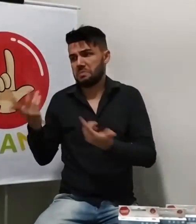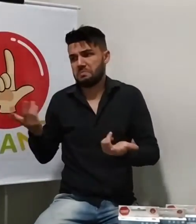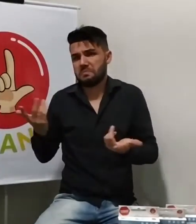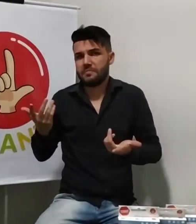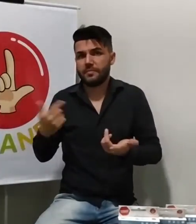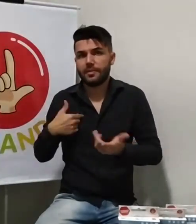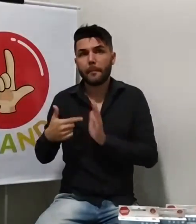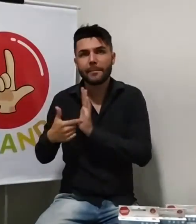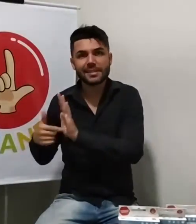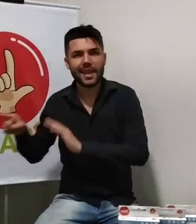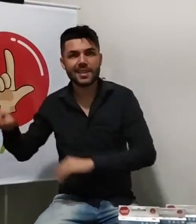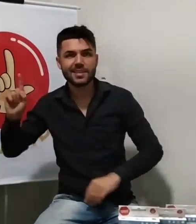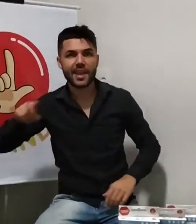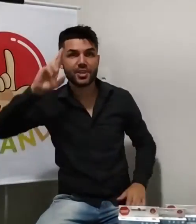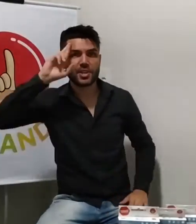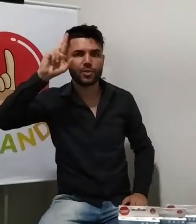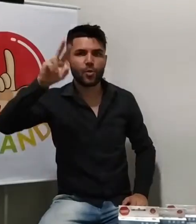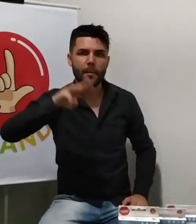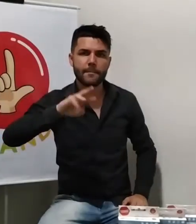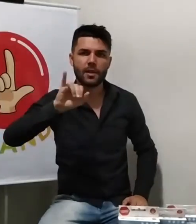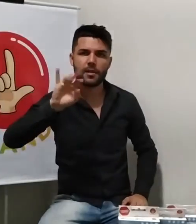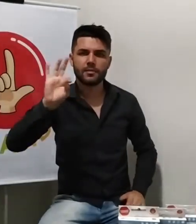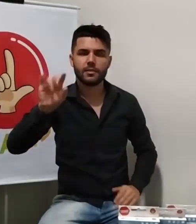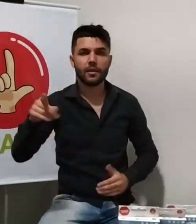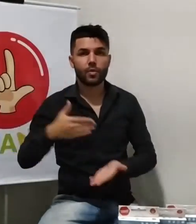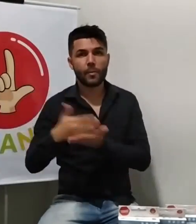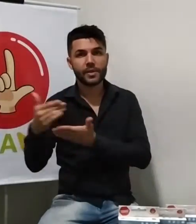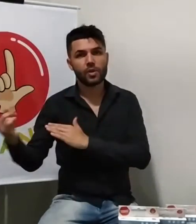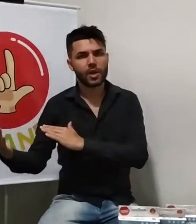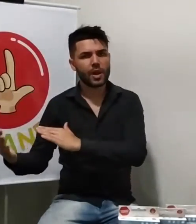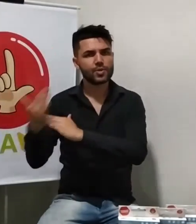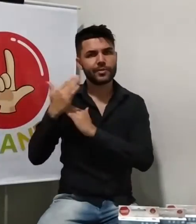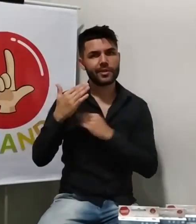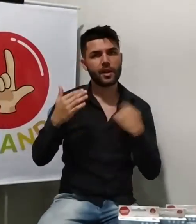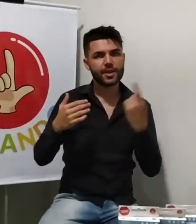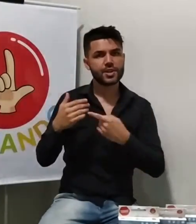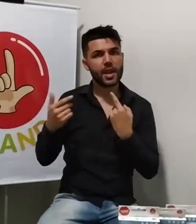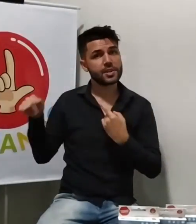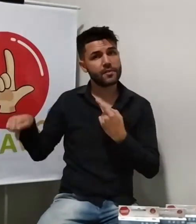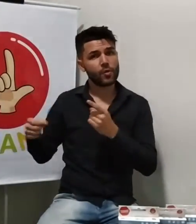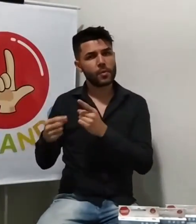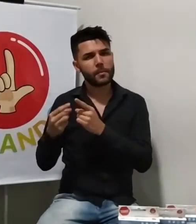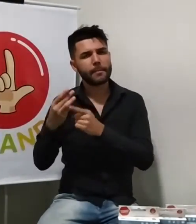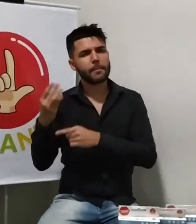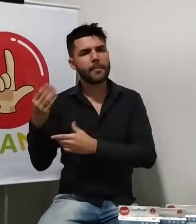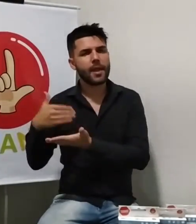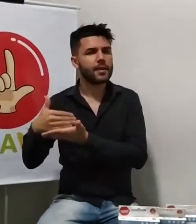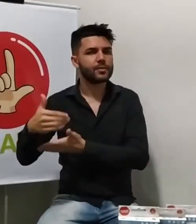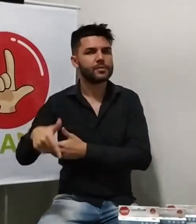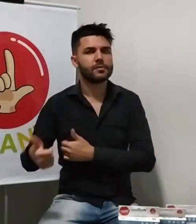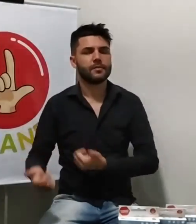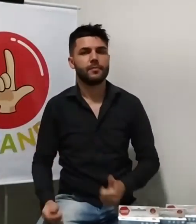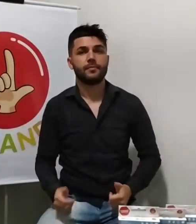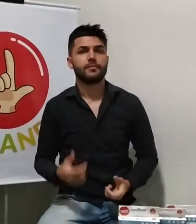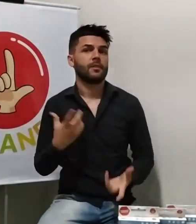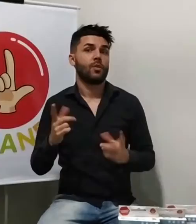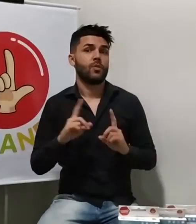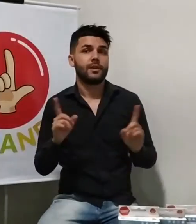de instalação, instalava dentro do data center da Abril. E aí a gente veio com esse outro conceito e foi super legal. legal. Então a gente entrou na nuvem desde o começo. A